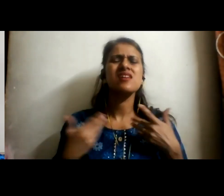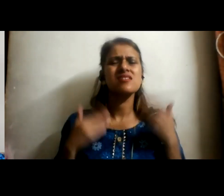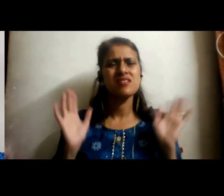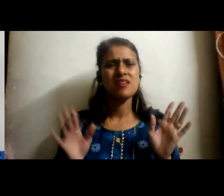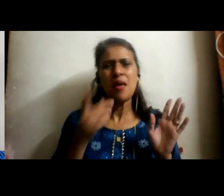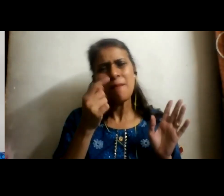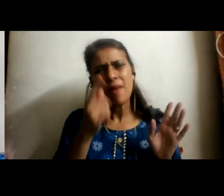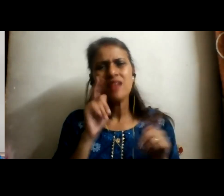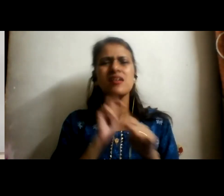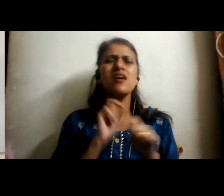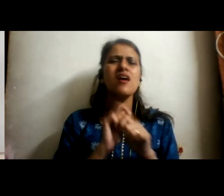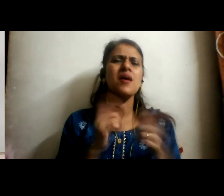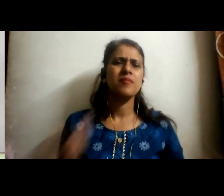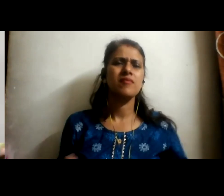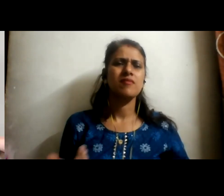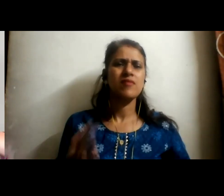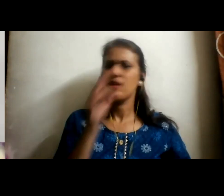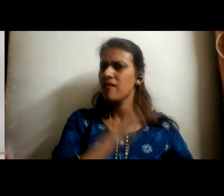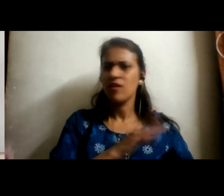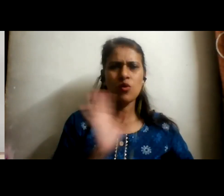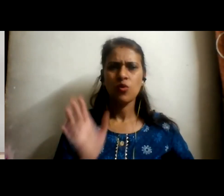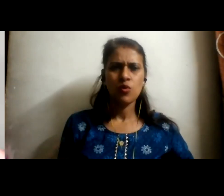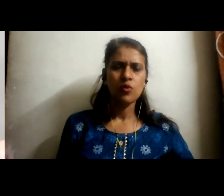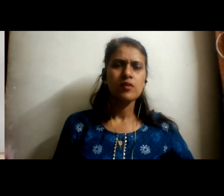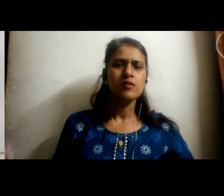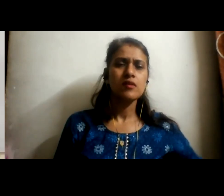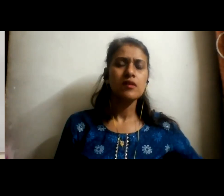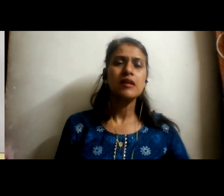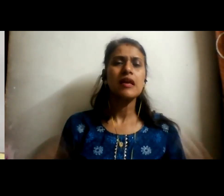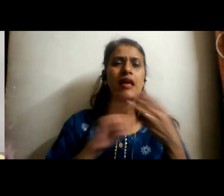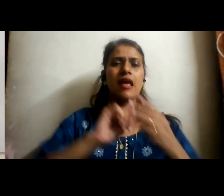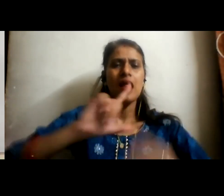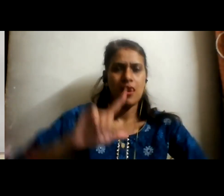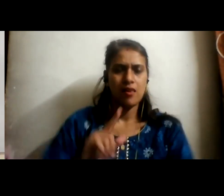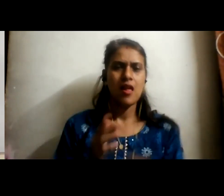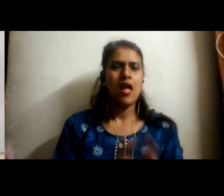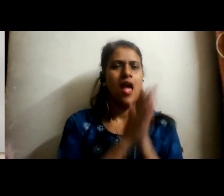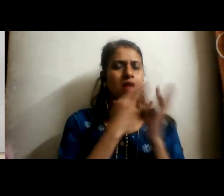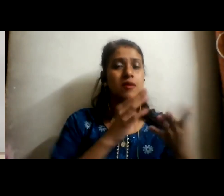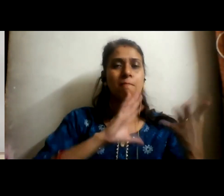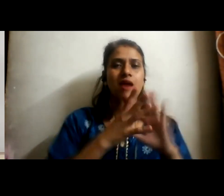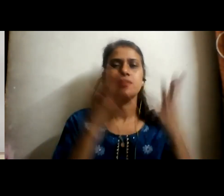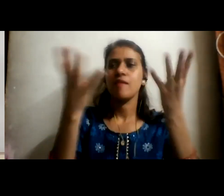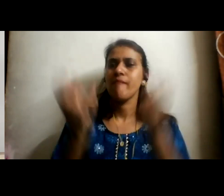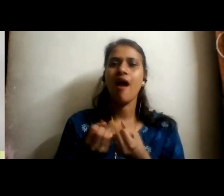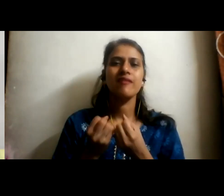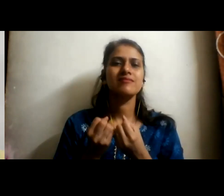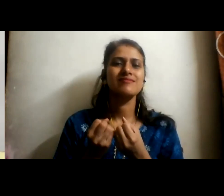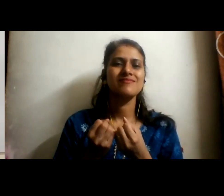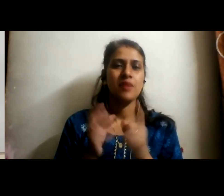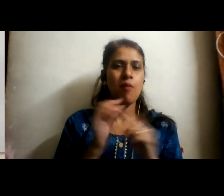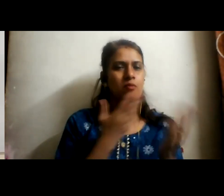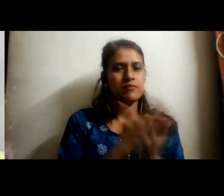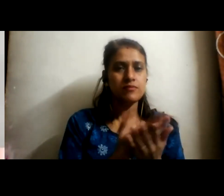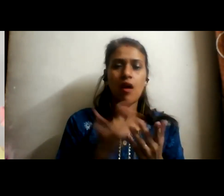पैसा कमाने से मतलब है। तो हमने EIL को प्रपोजल डाला, पैसा आया, मशीन भी आ गया, और उसके बाद उसमें अपने आप ही